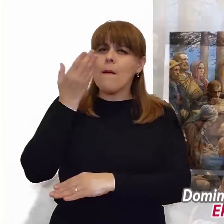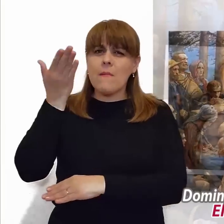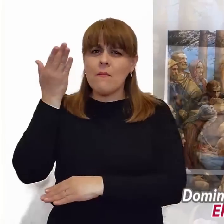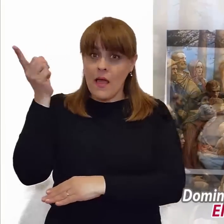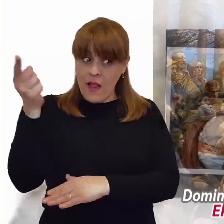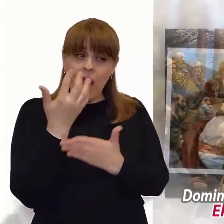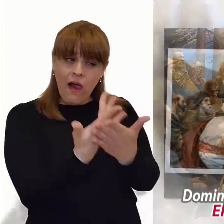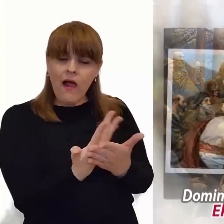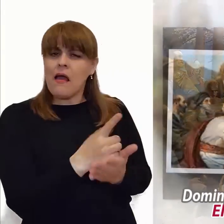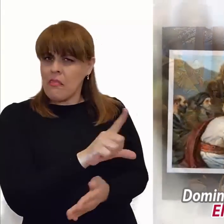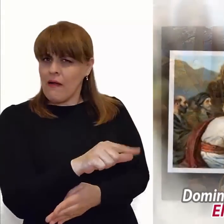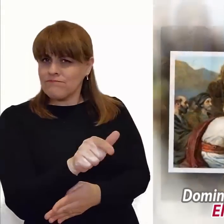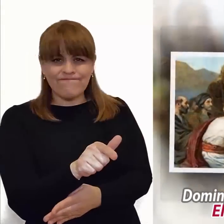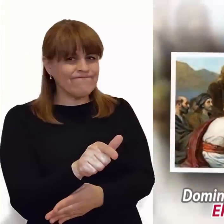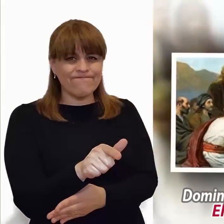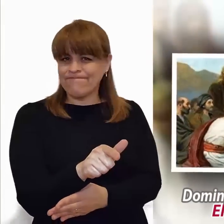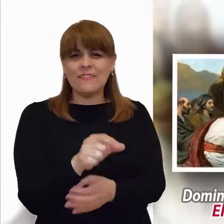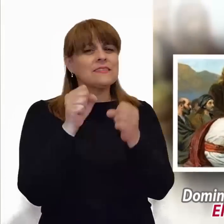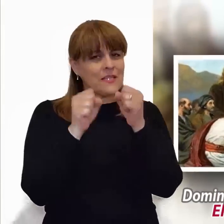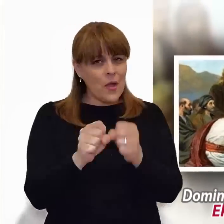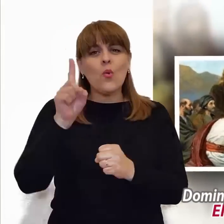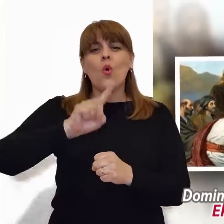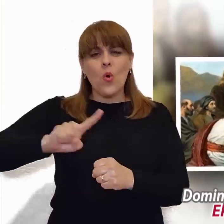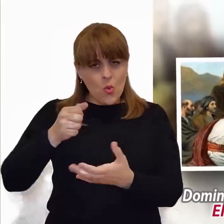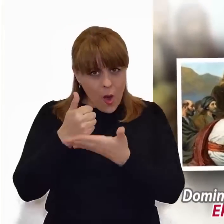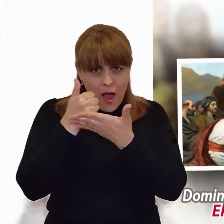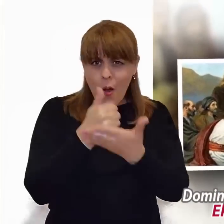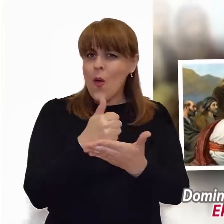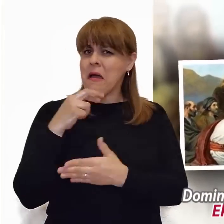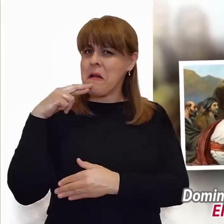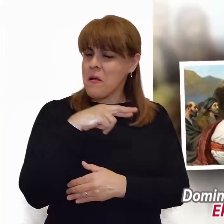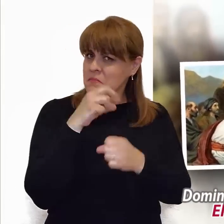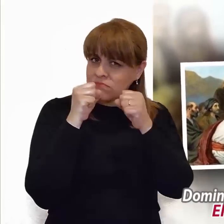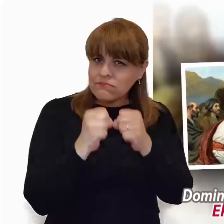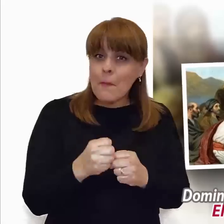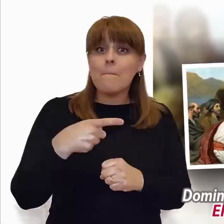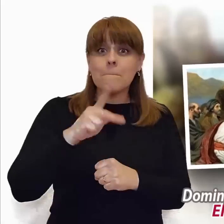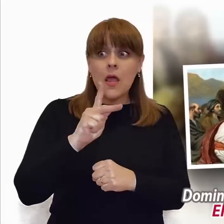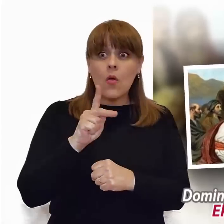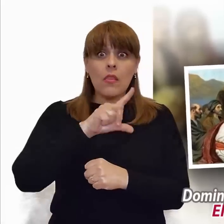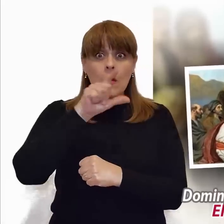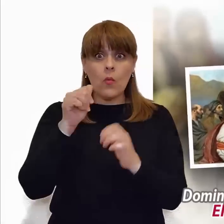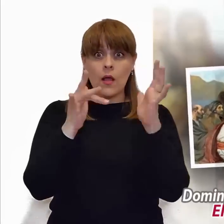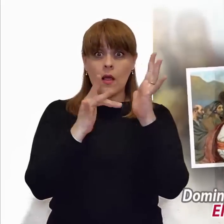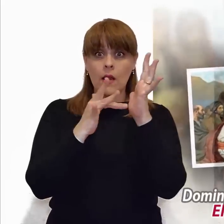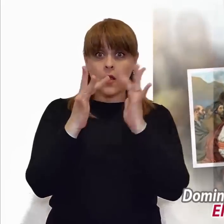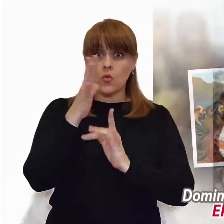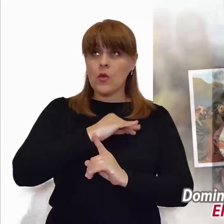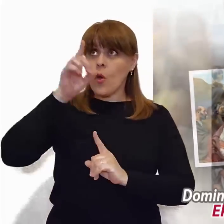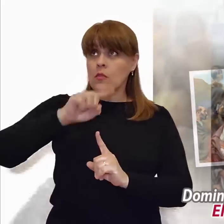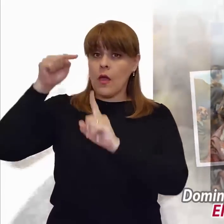hará esperar? Yo les digo que les hará justicia sin tardar. Pero cuando venga el Hijo del